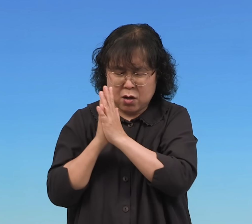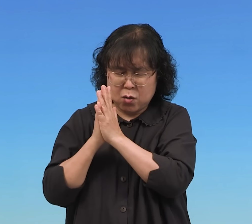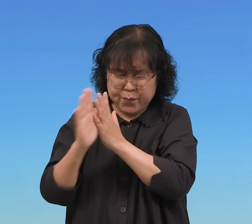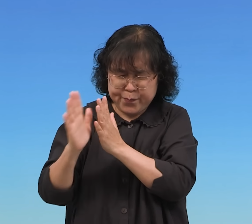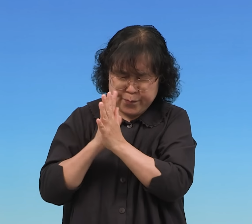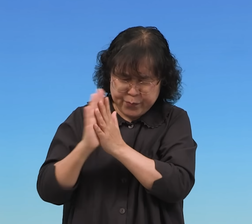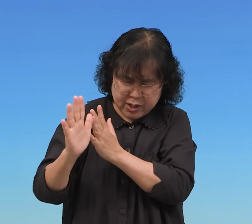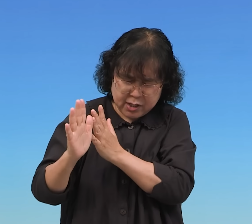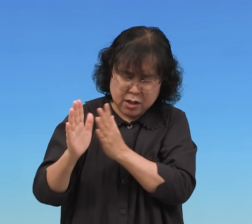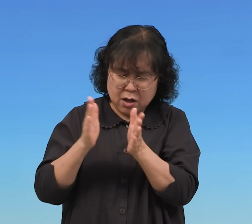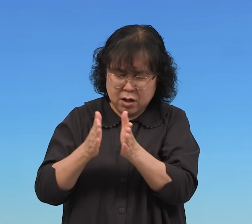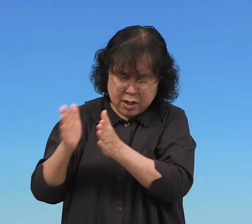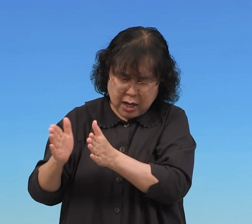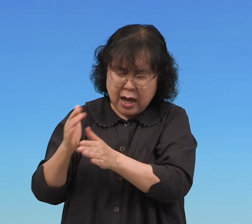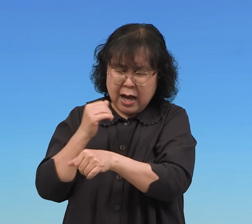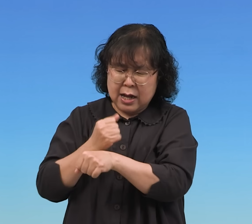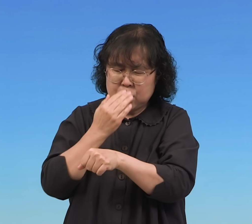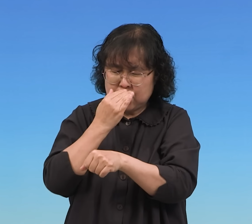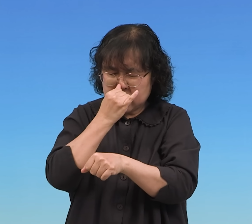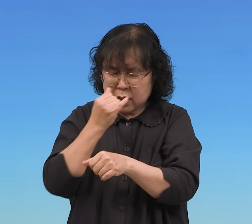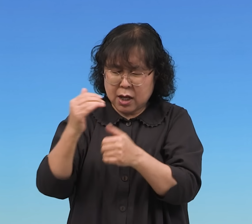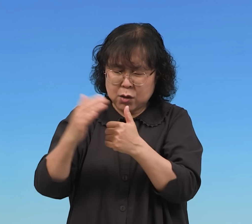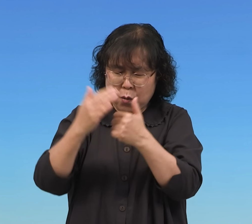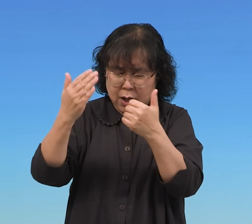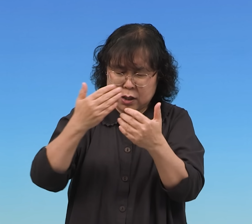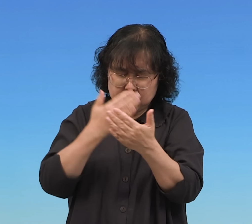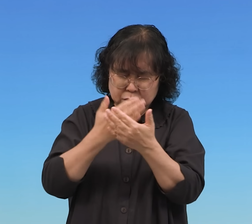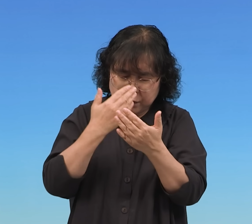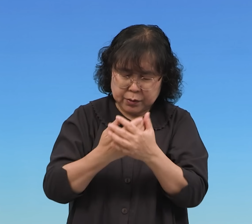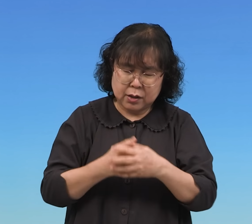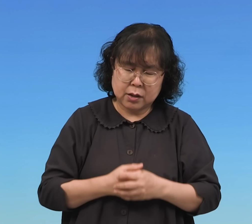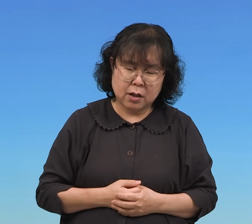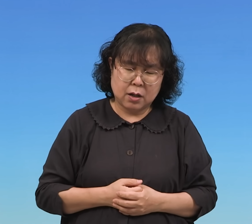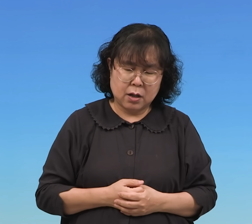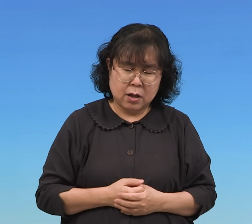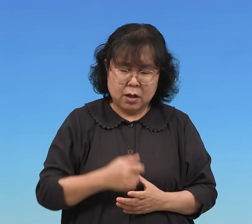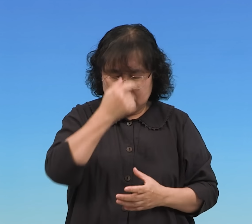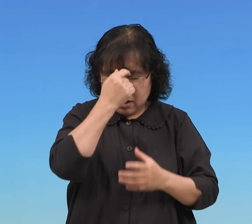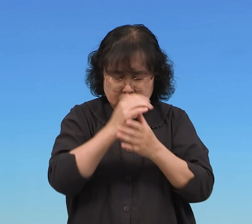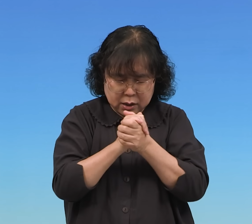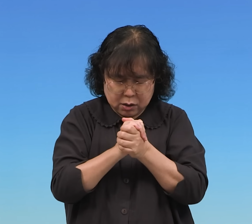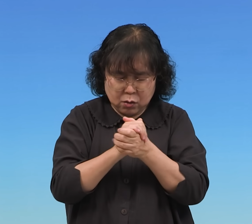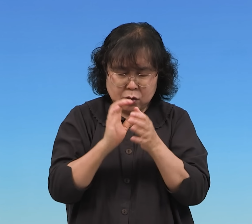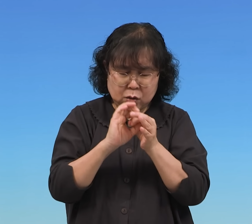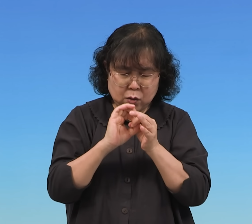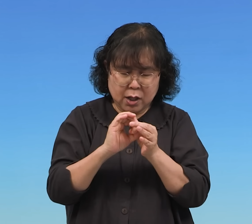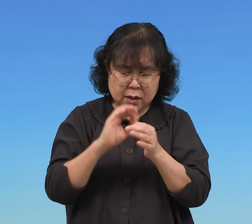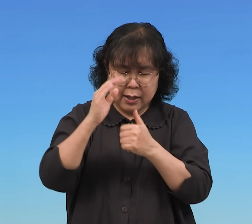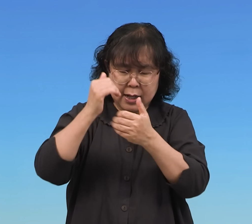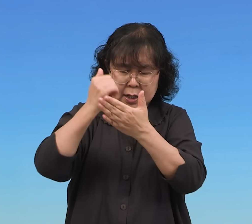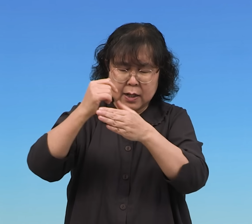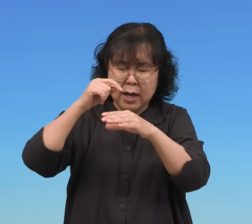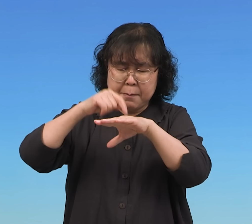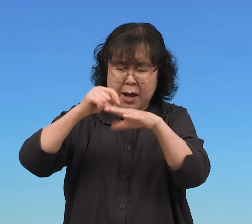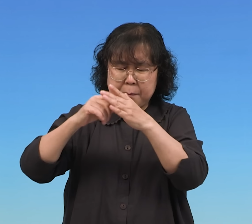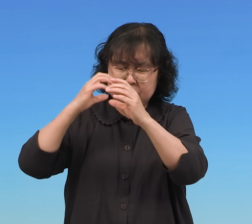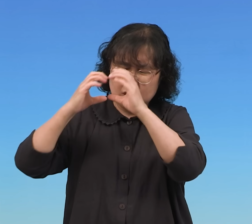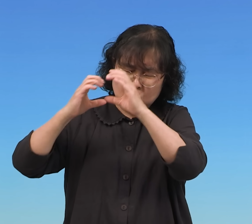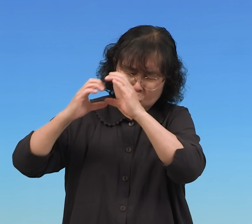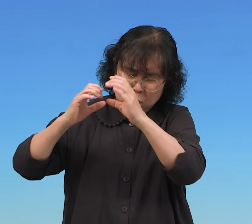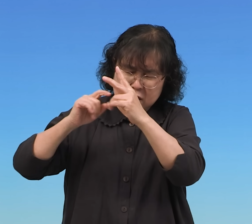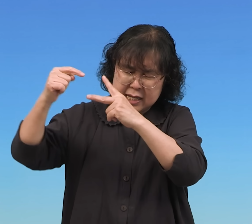은혜를 허락하여 주시옵소서. 하나님, 기도를 통하여 우리 하나님과 심정이 통하기를